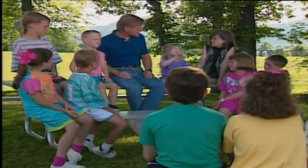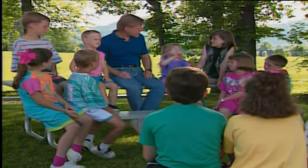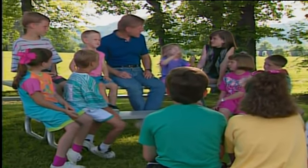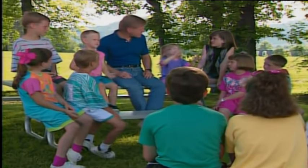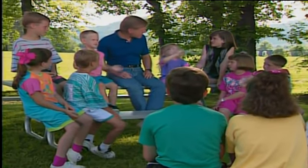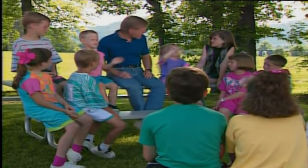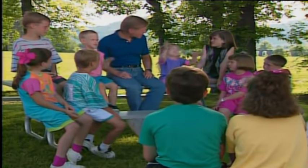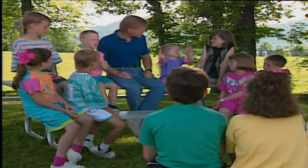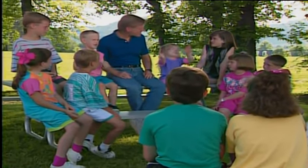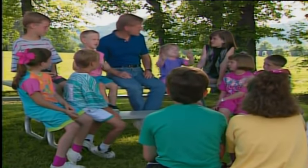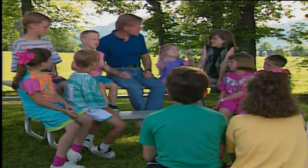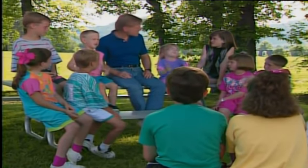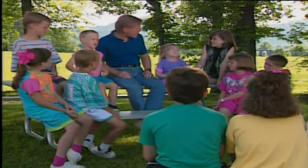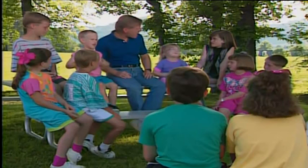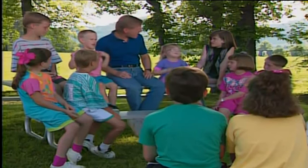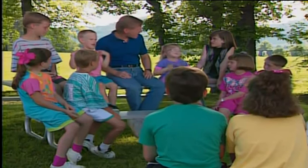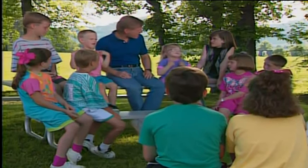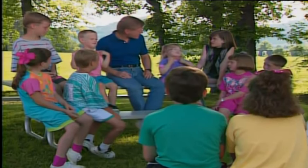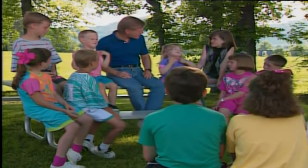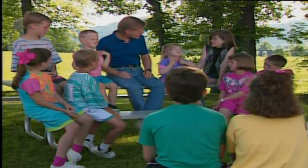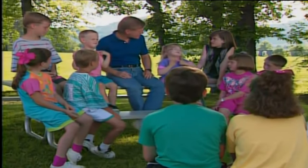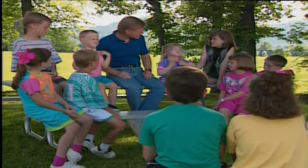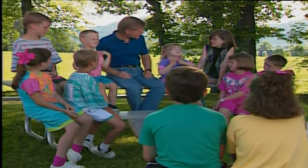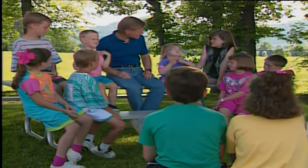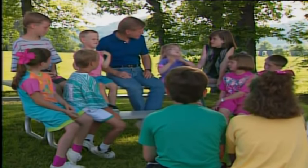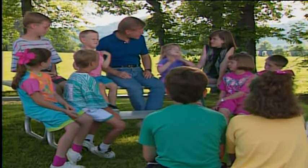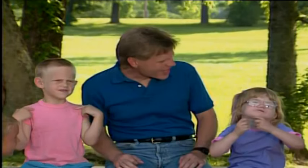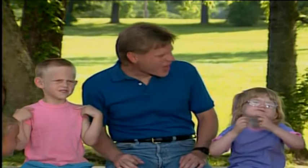entregó su vida por